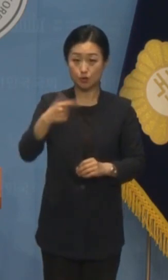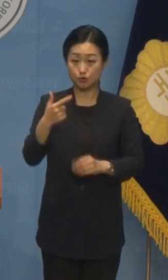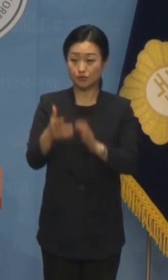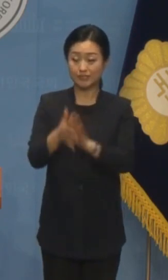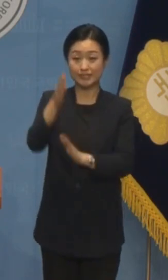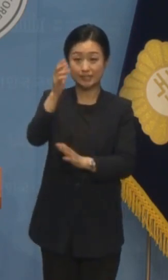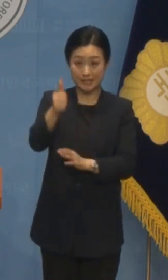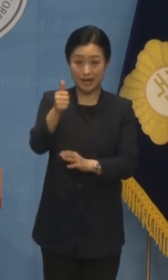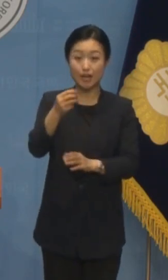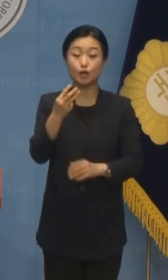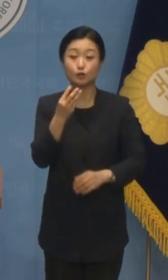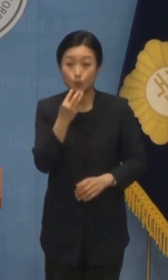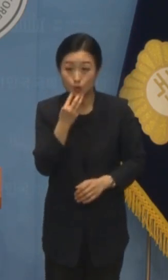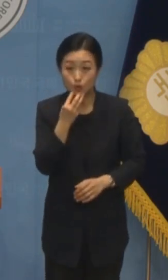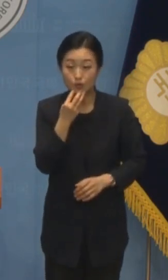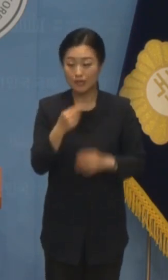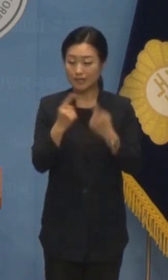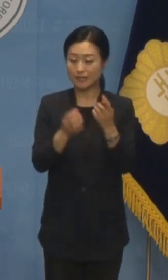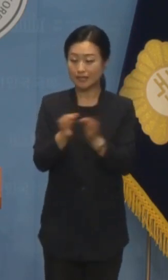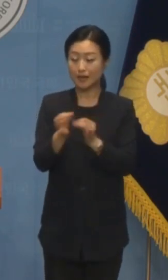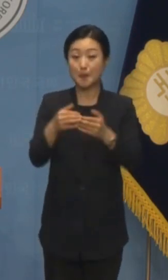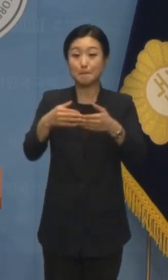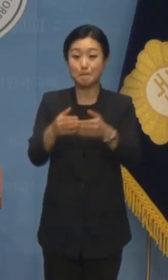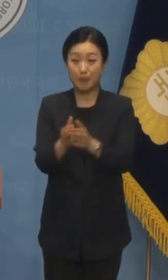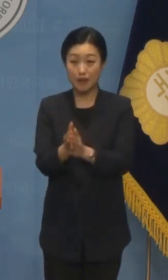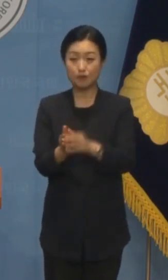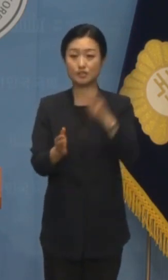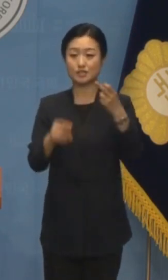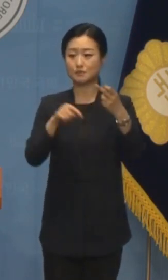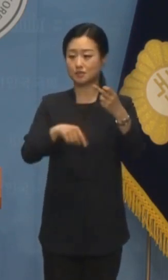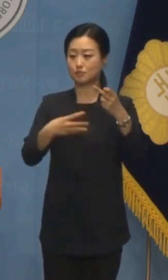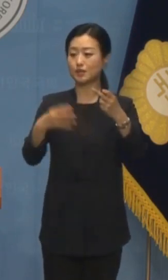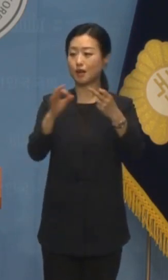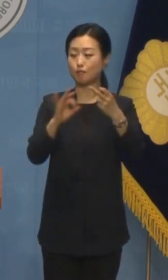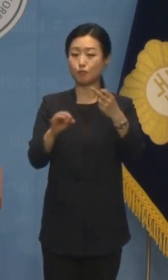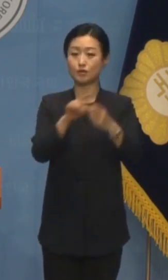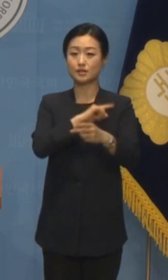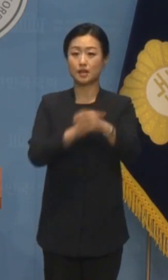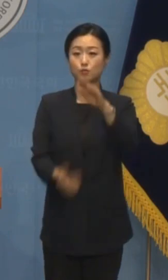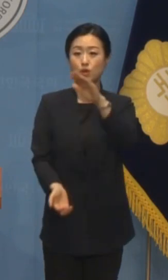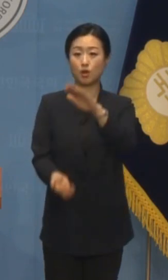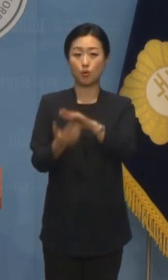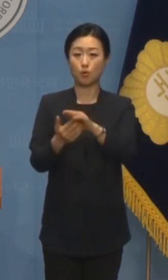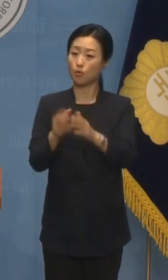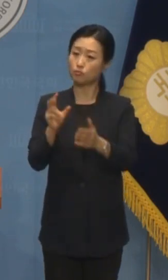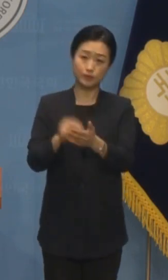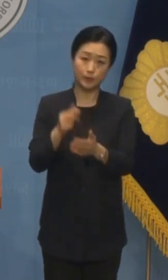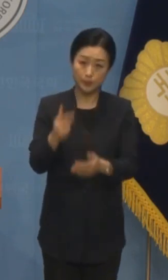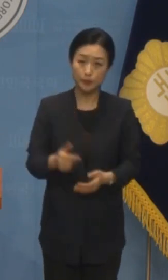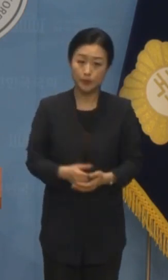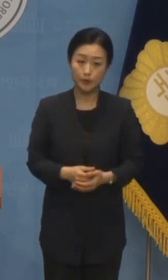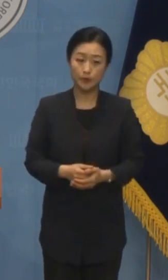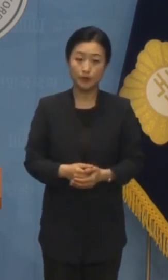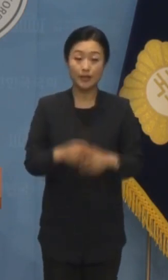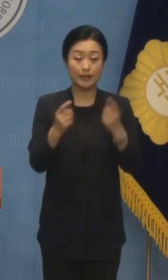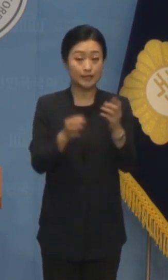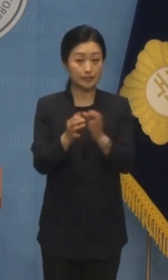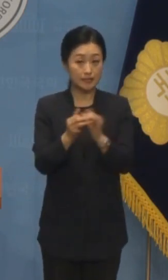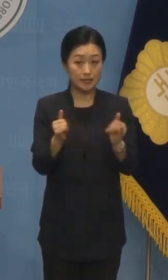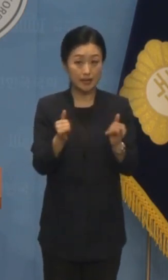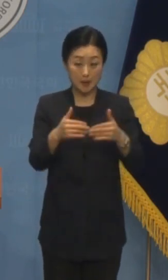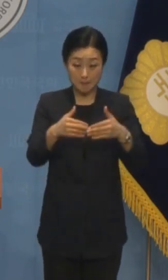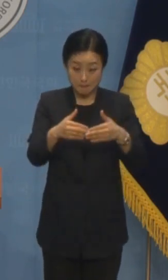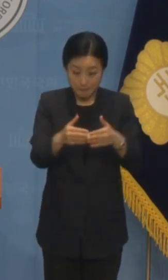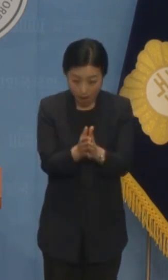시정을 맡고 있는 서울이 자영업 폐업률 12.4%로 가장 심각합니다. 자영업 폐업률의